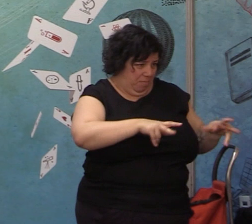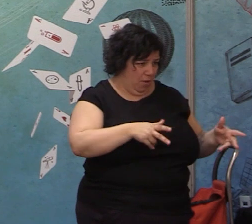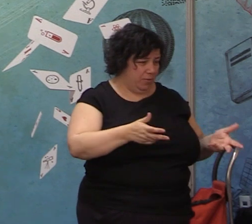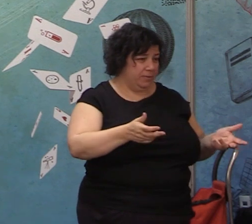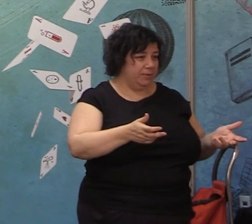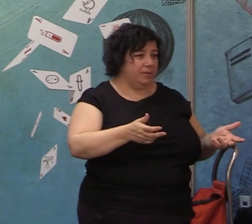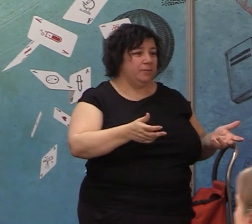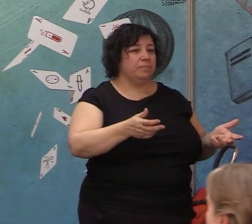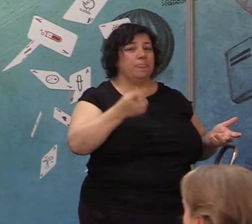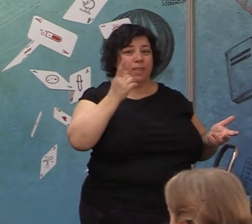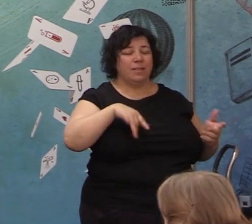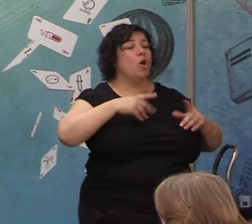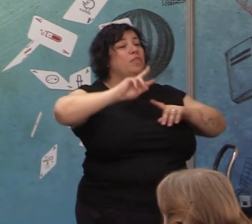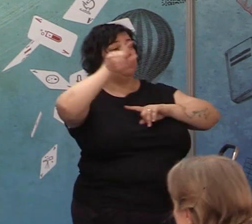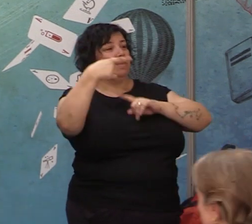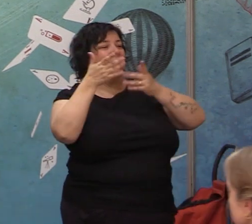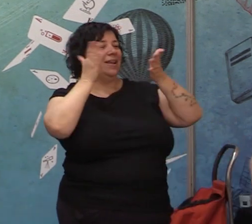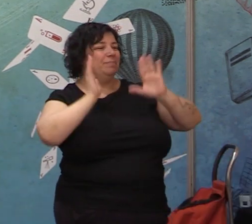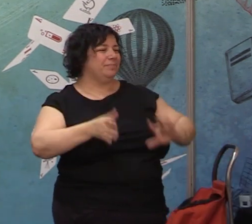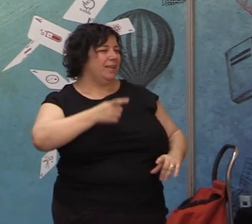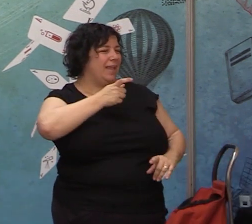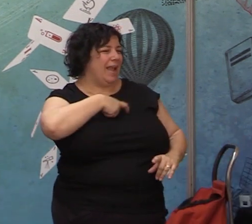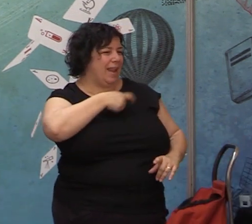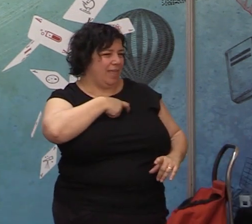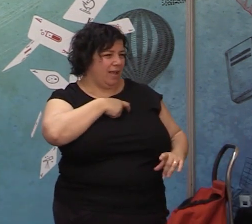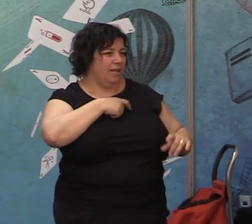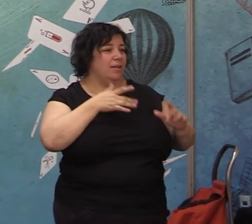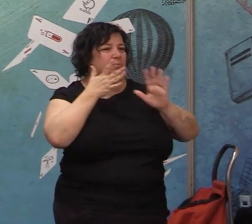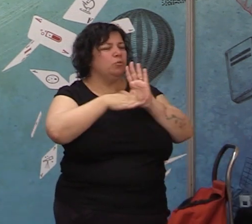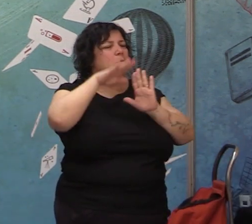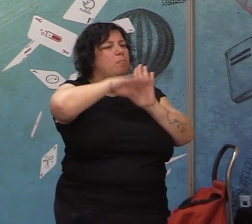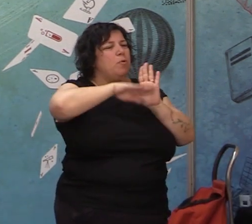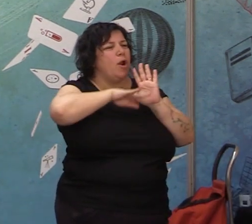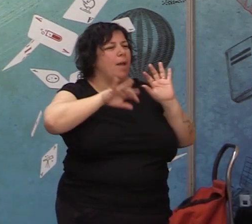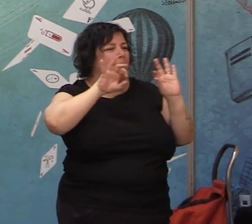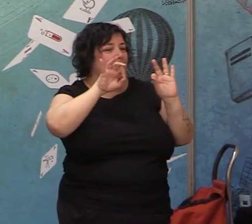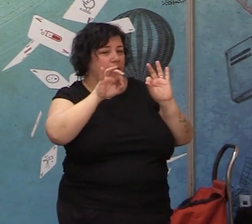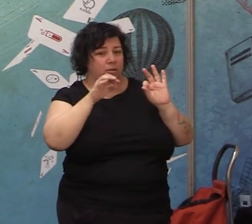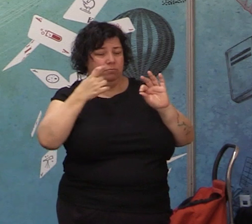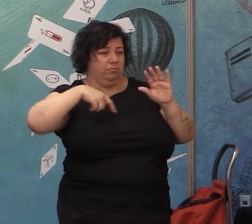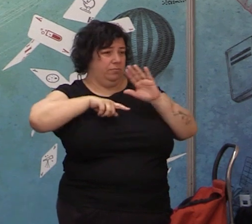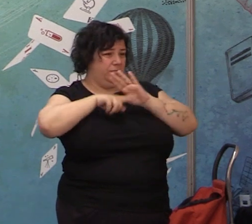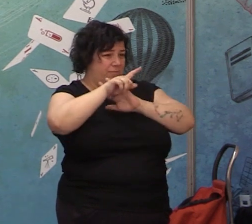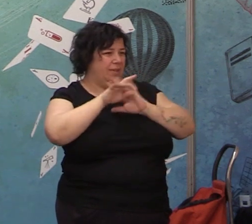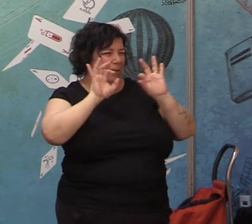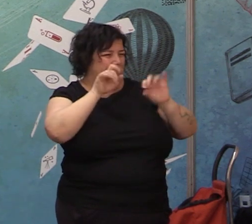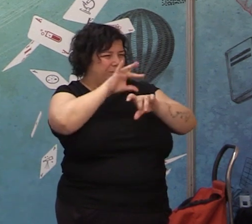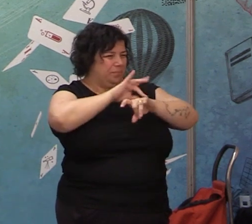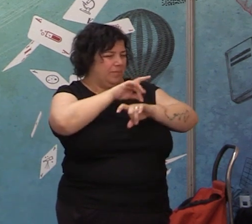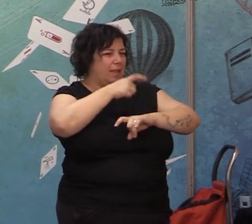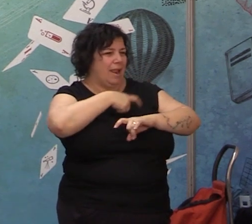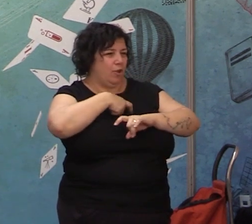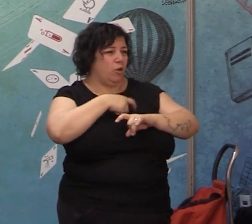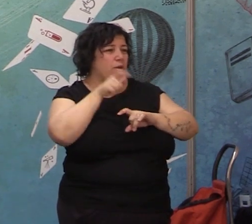Y esto de la rehabilitación cardíaca es muy llamativo. Esto es un programa que hemos desarrollado los cardiólogos